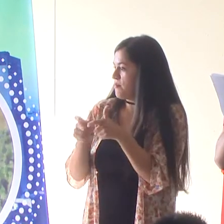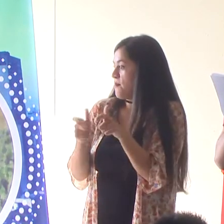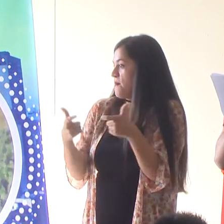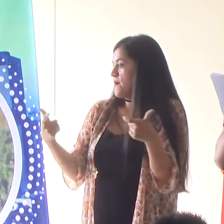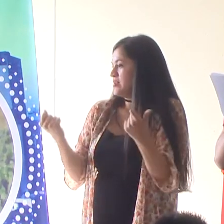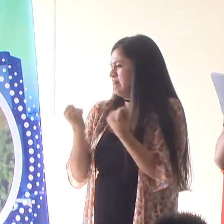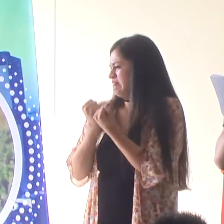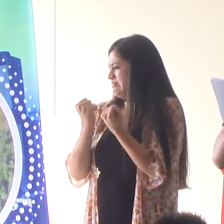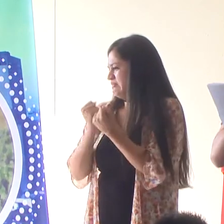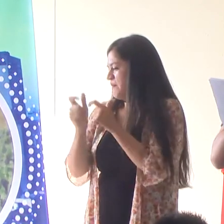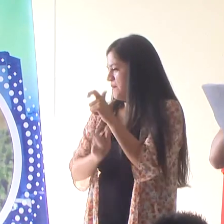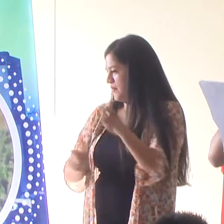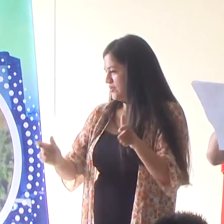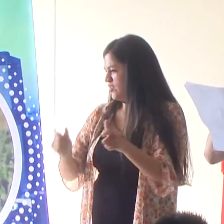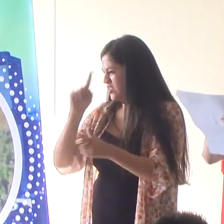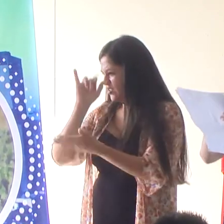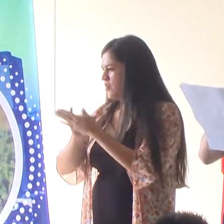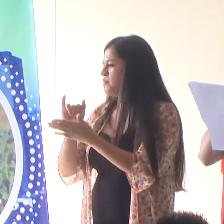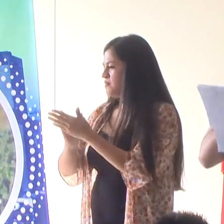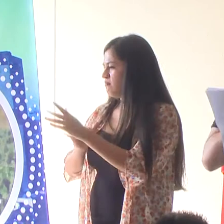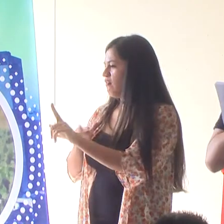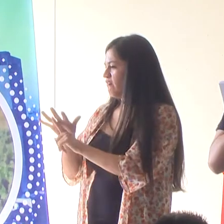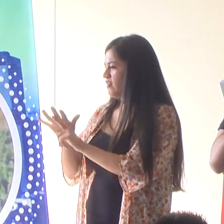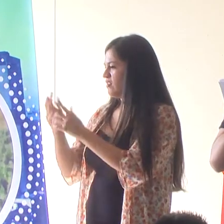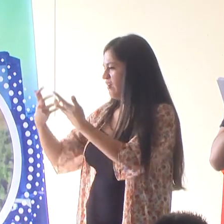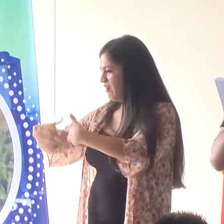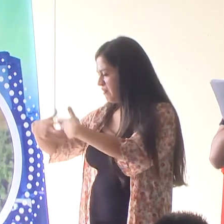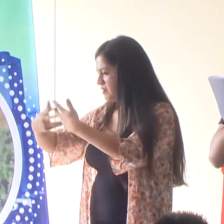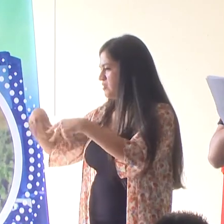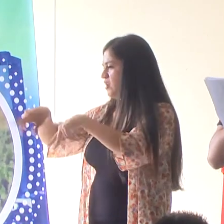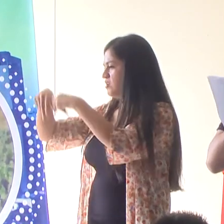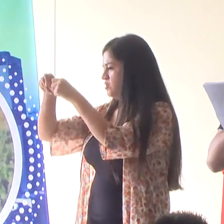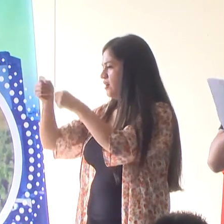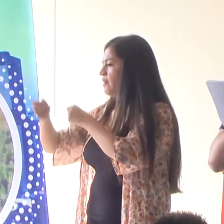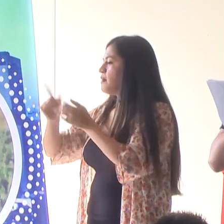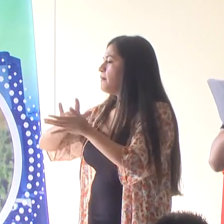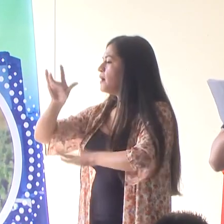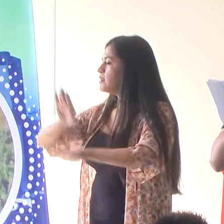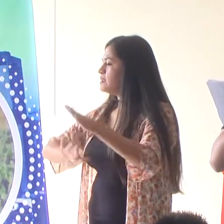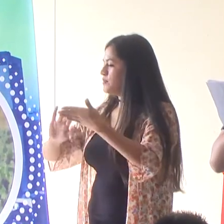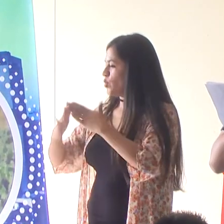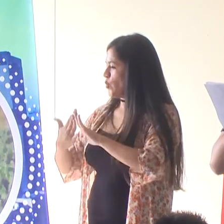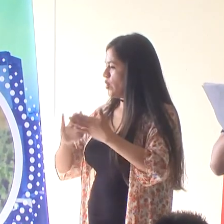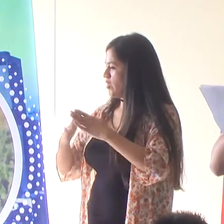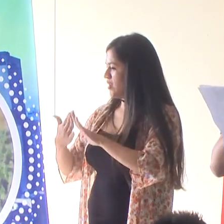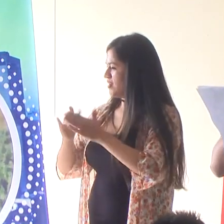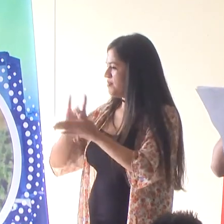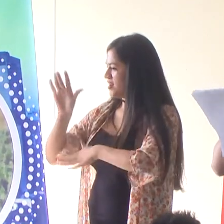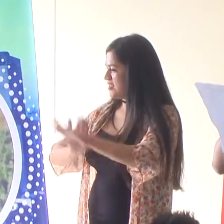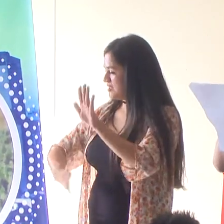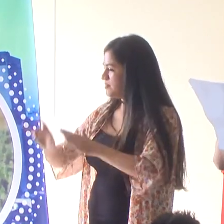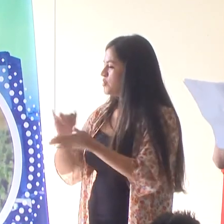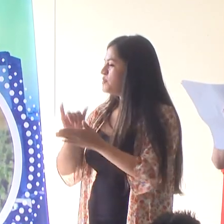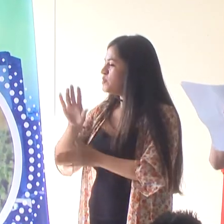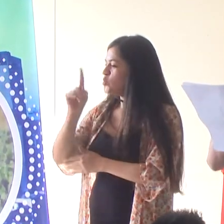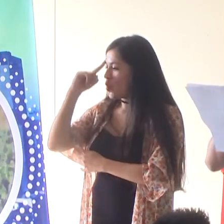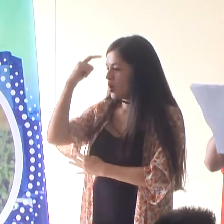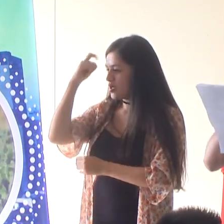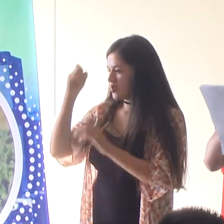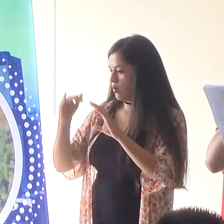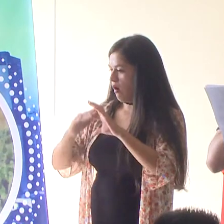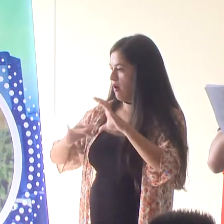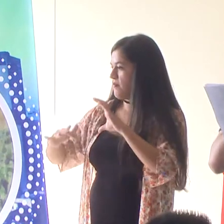asocia actividad en lo comercial o empresarial y en la participación comunitaria así los riesgos ambientales